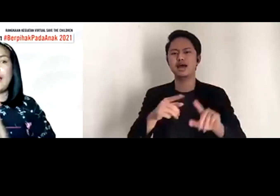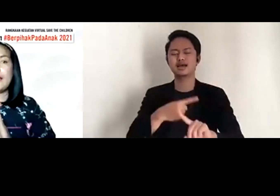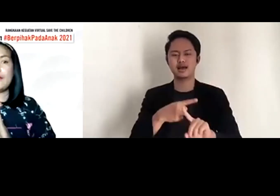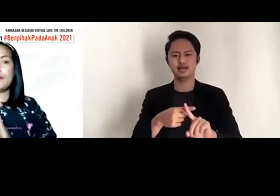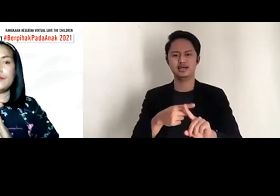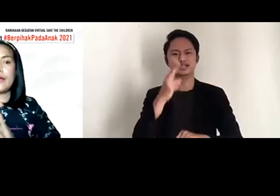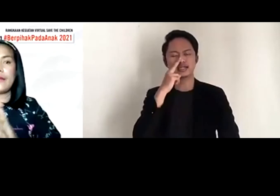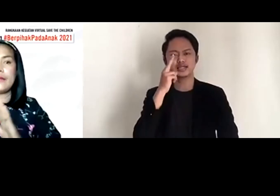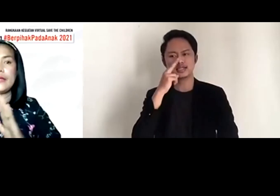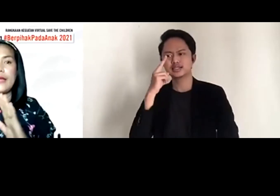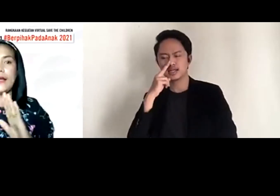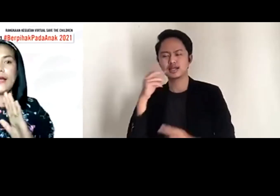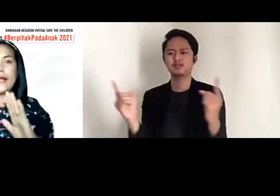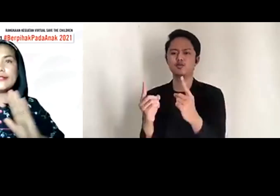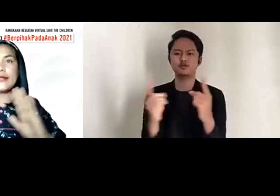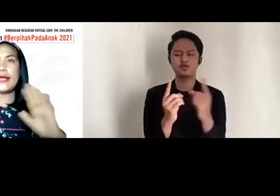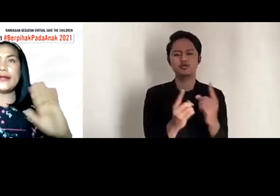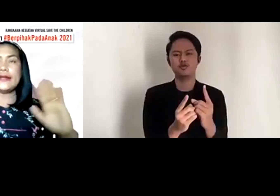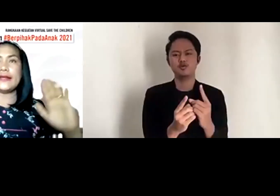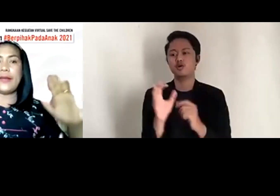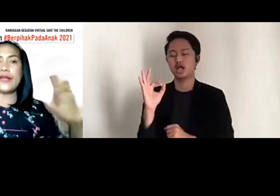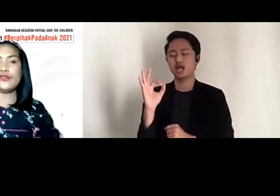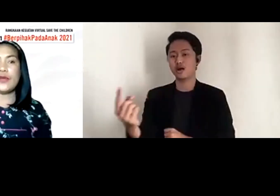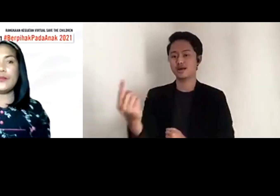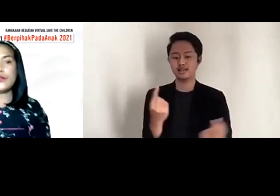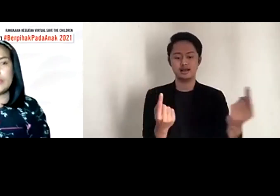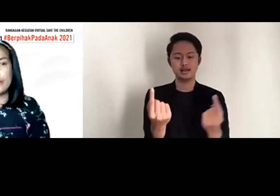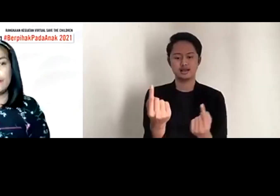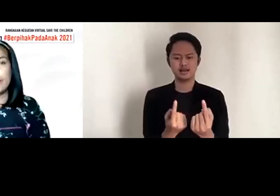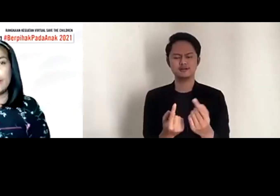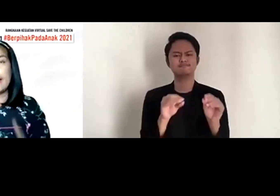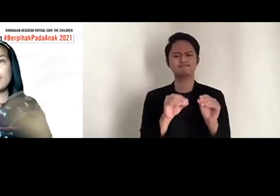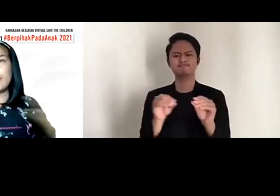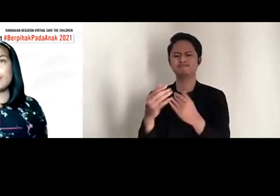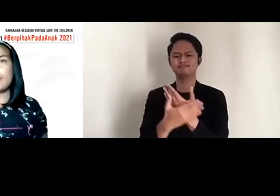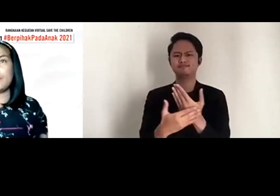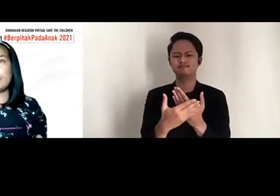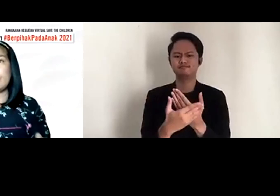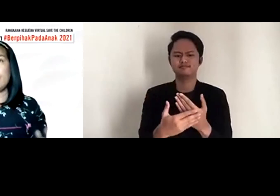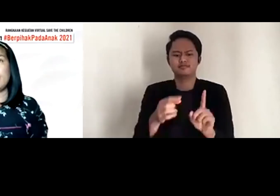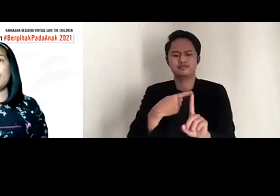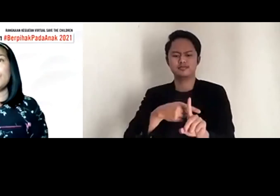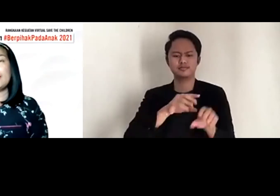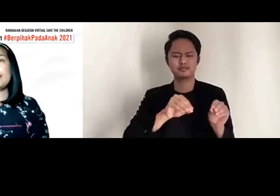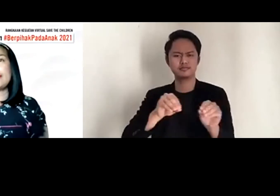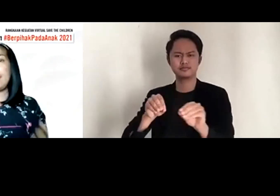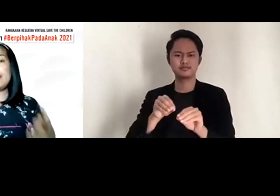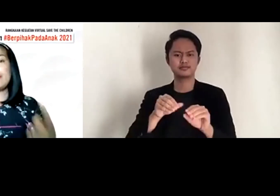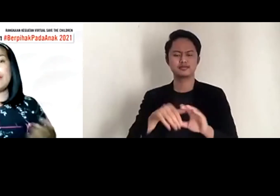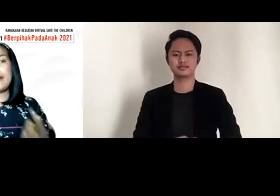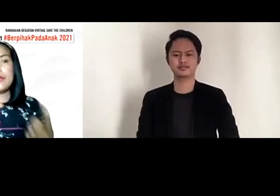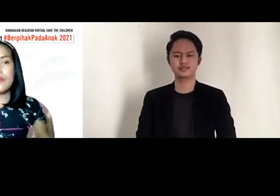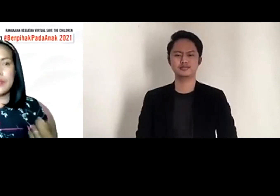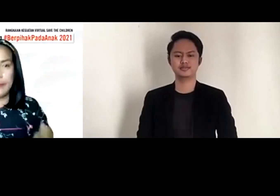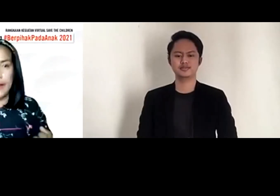tua datang untuk kami ajarkan pengasuhan positif, kelas pengasuhan positif itu selama